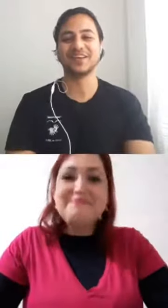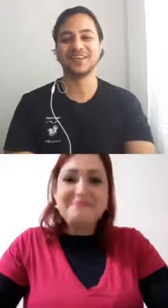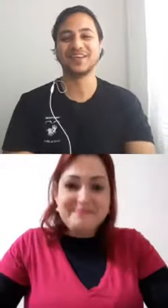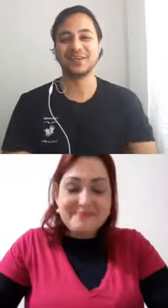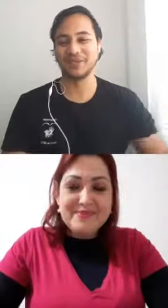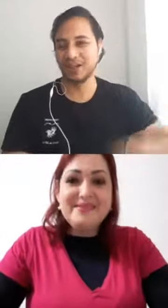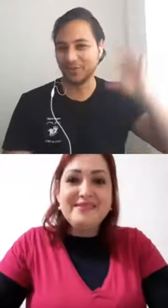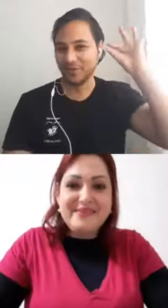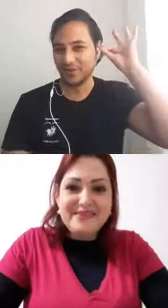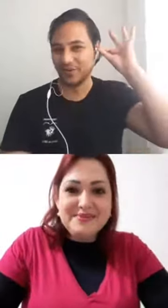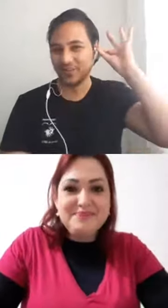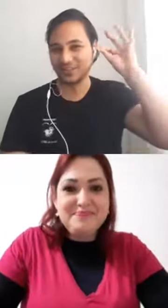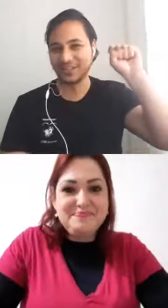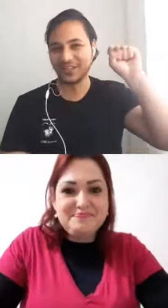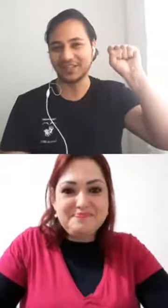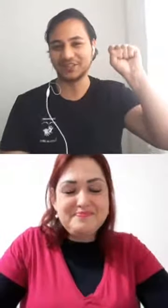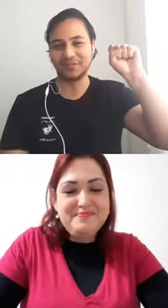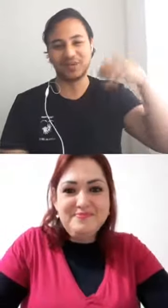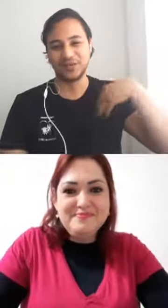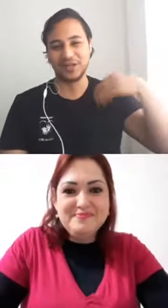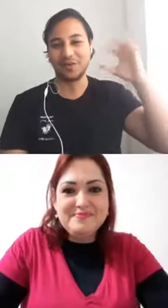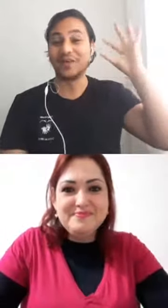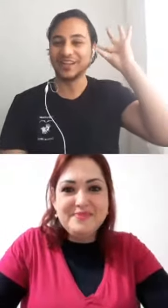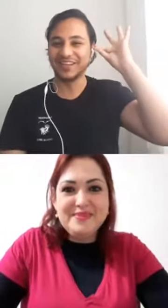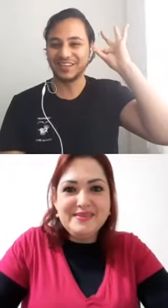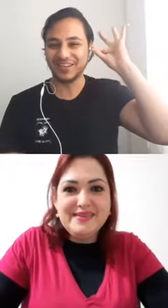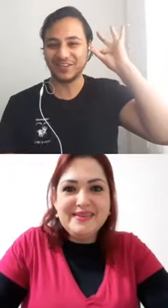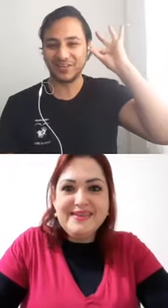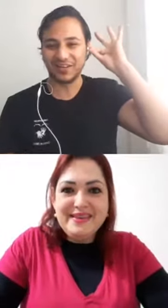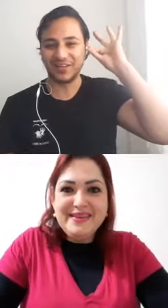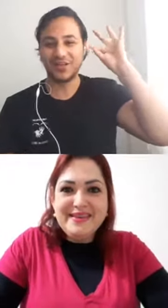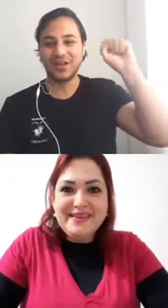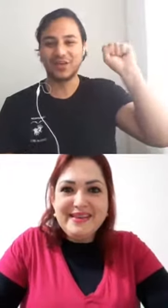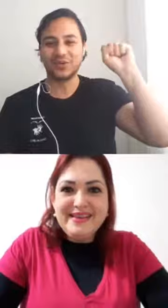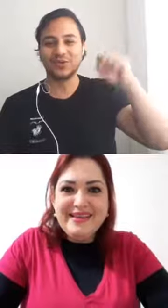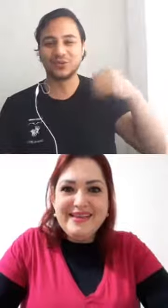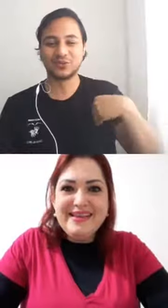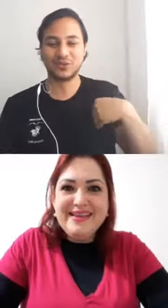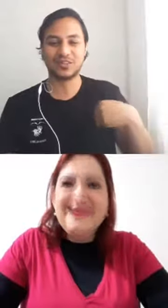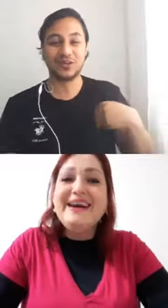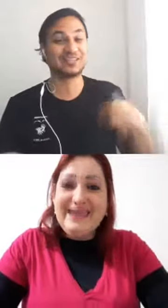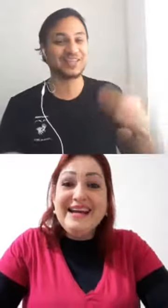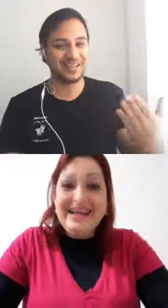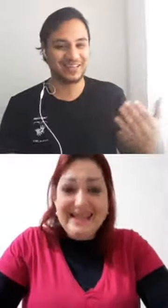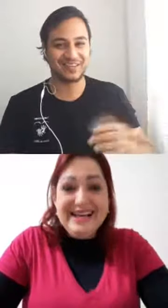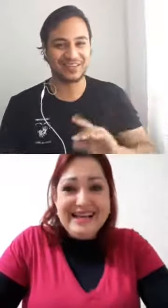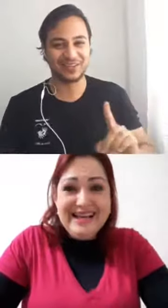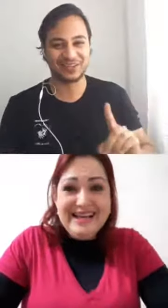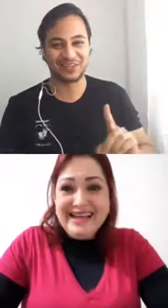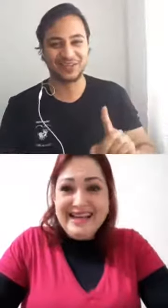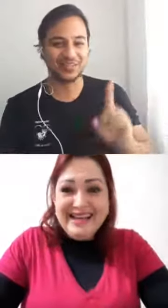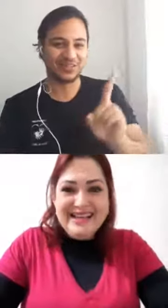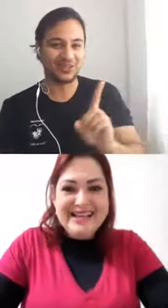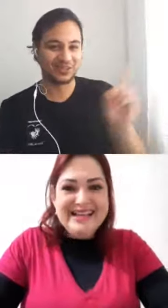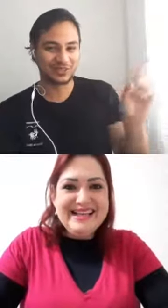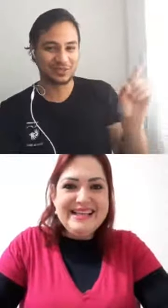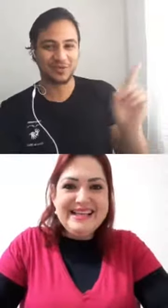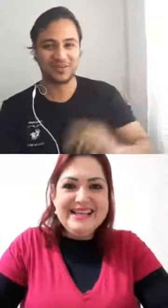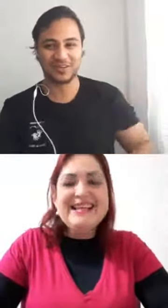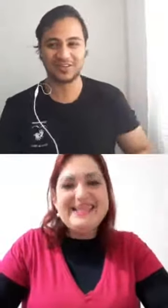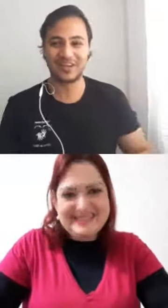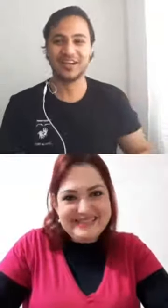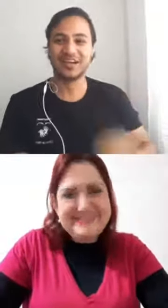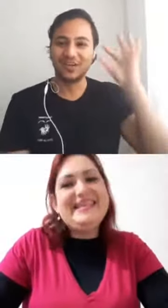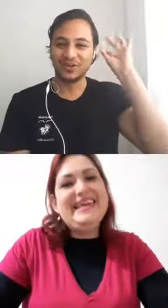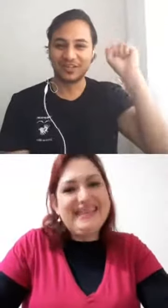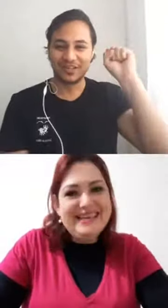interpretar. Também lembro do meu aluno Sanderson, né? Meu aluno não, meu cliente, né? A gente fala então que os surdos são nossos clientes, né? Não nossos alunos, são alunos dos